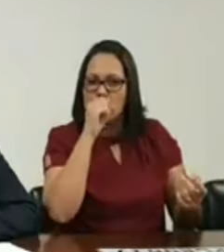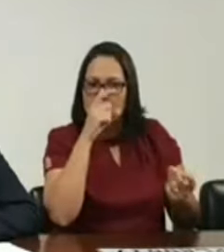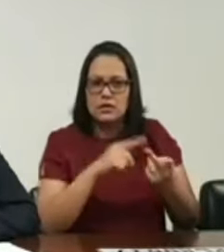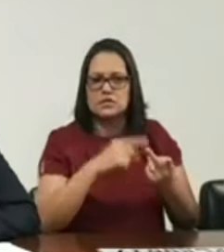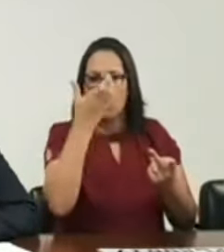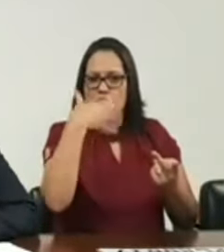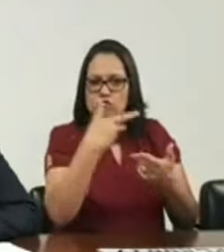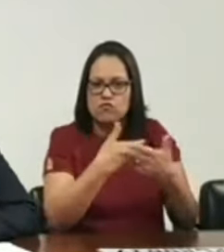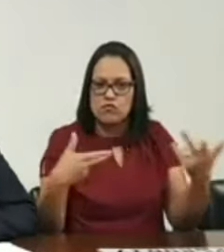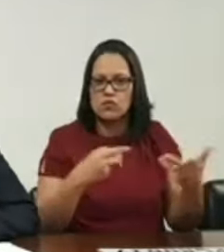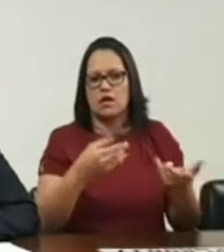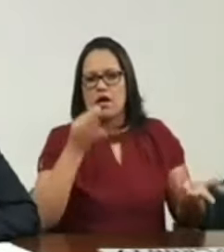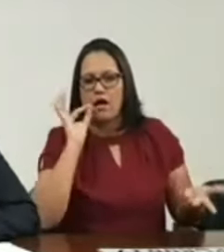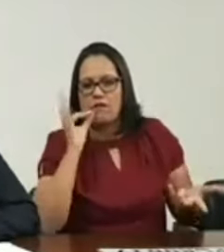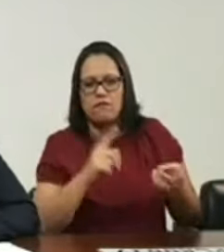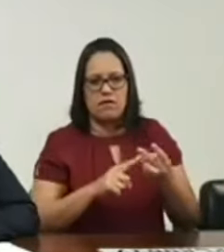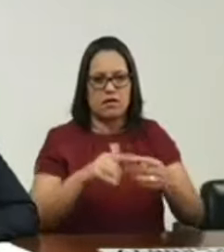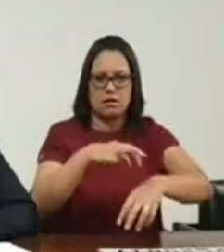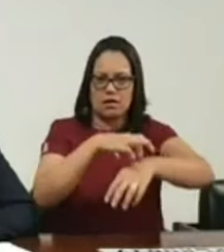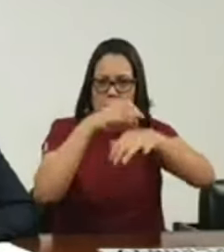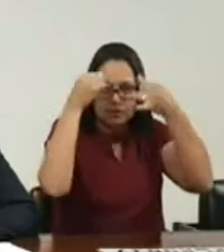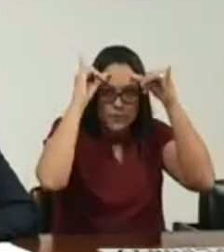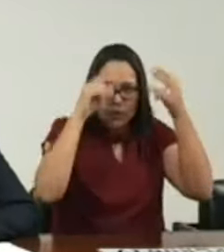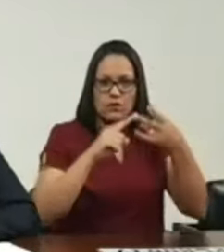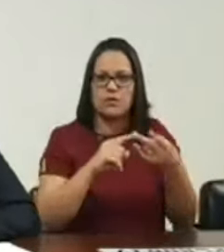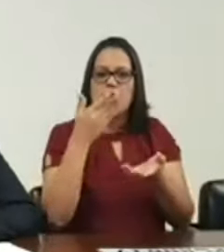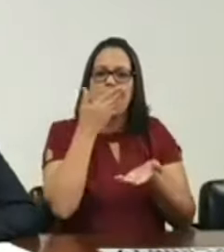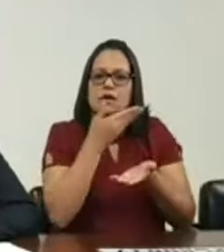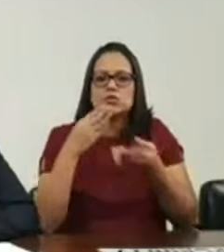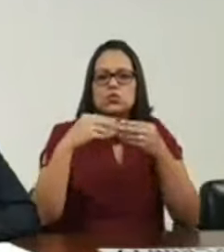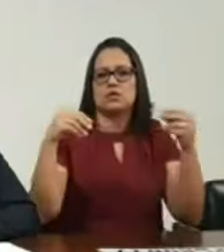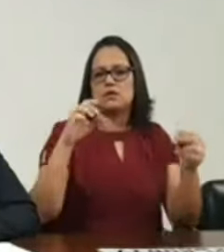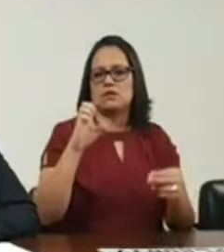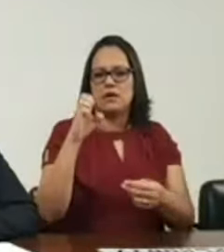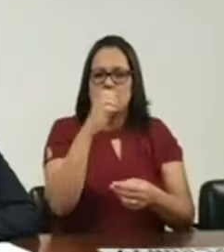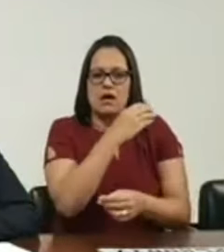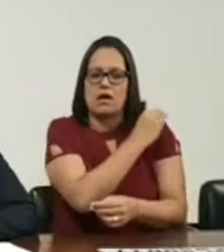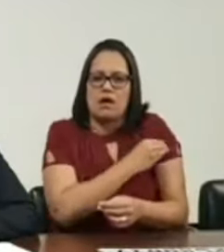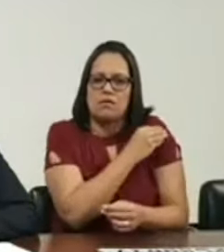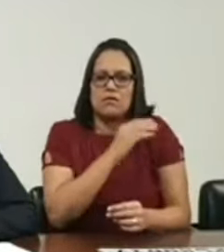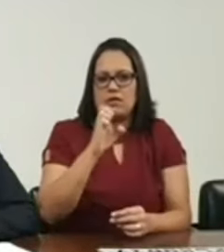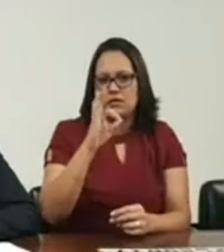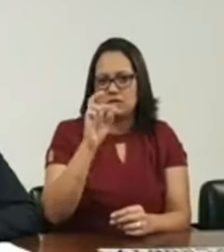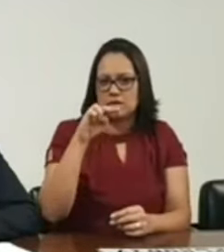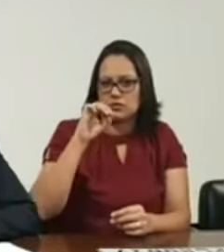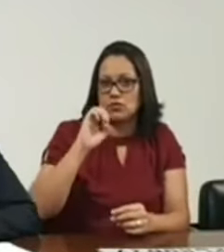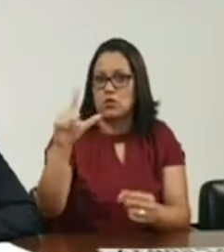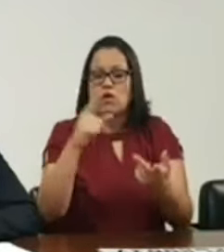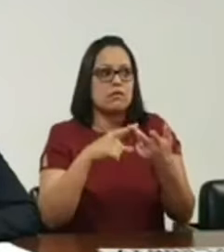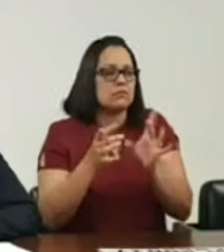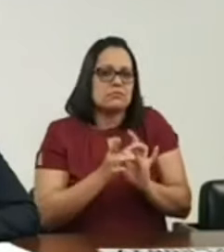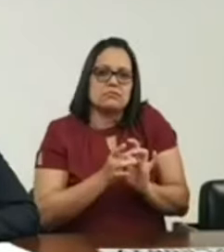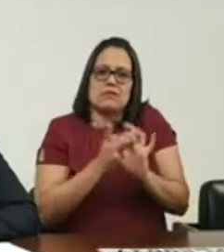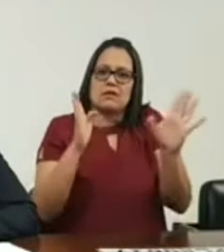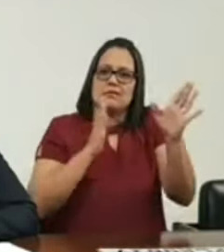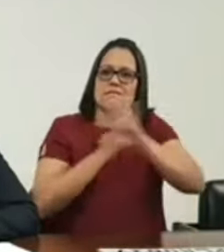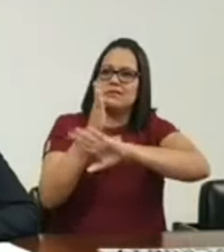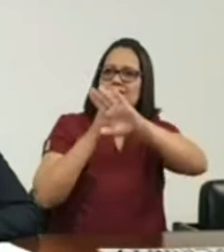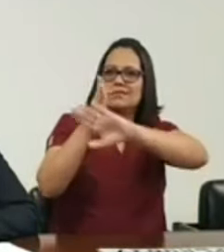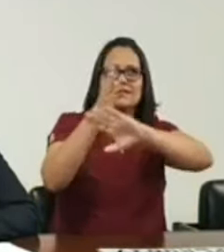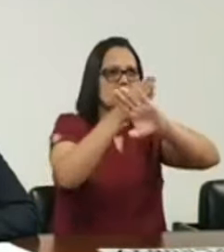frutas, café, carne bovina, açúcar, etanol, frango, tudo isso com acesso, passa a ter acesso